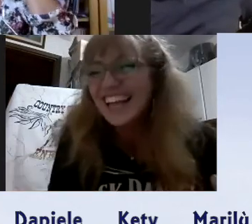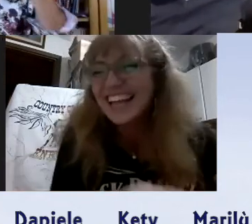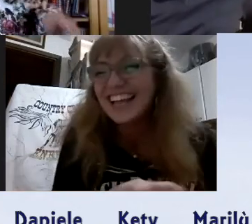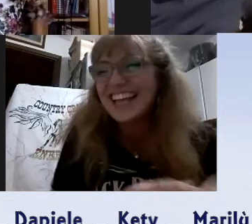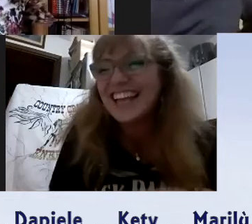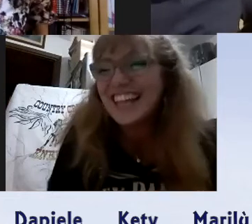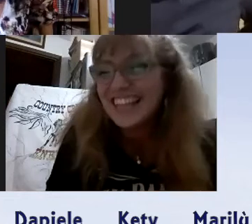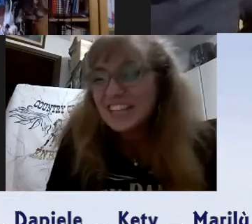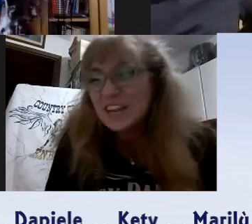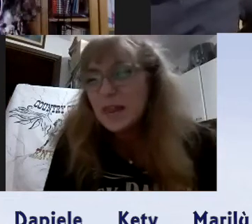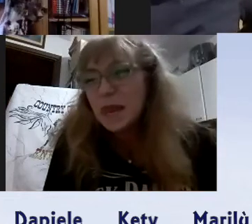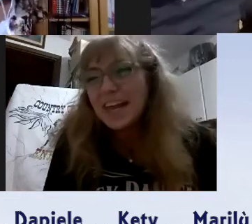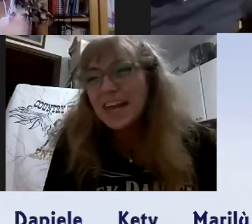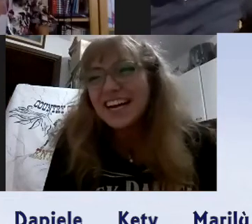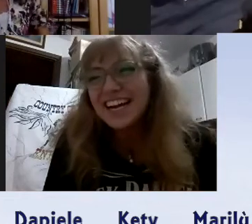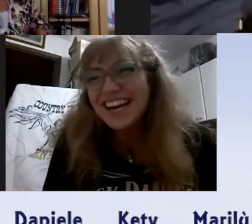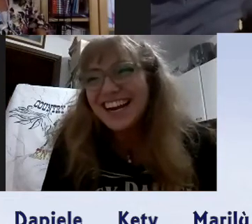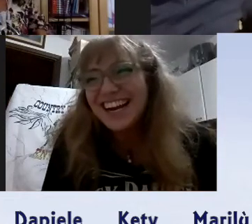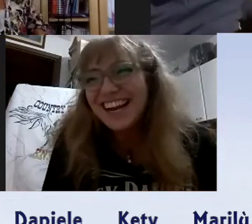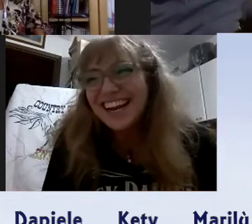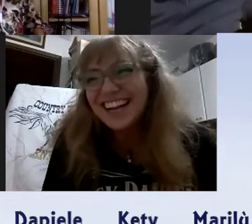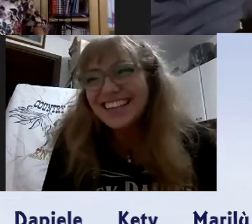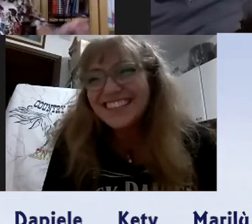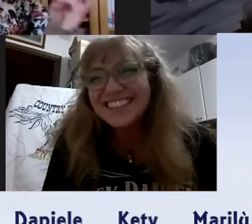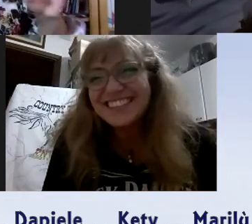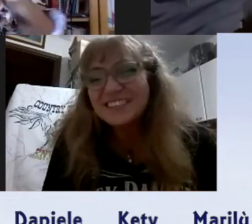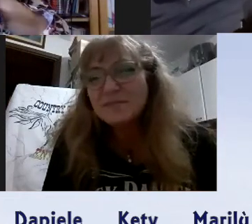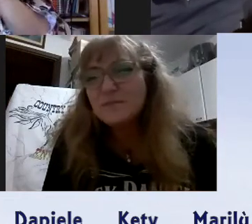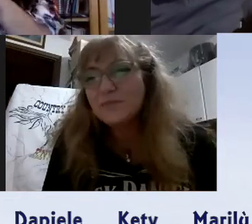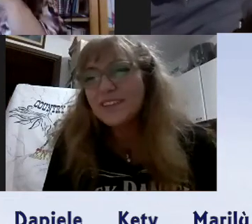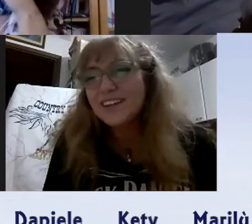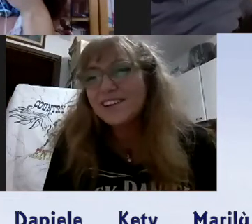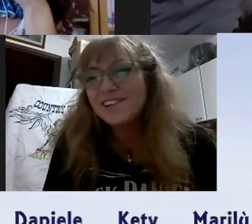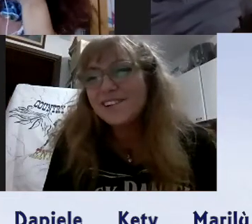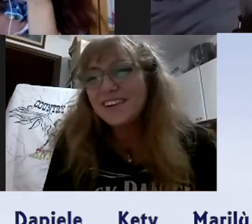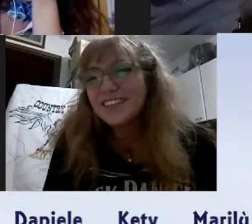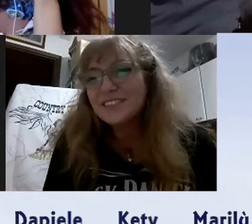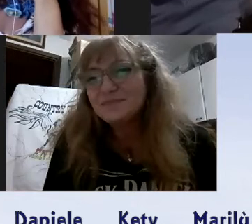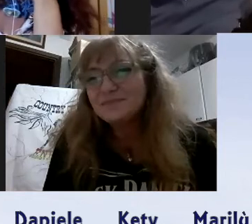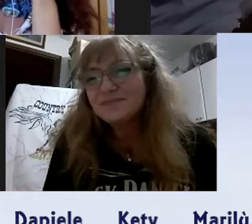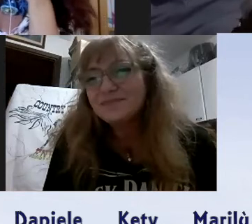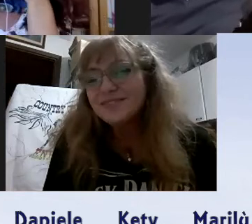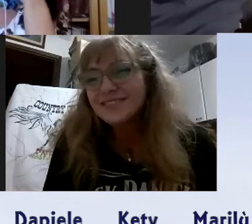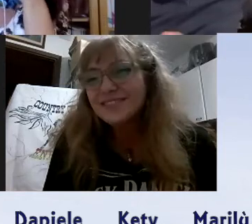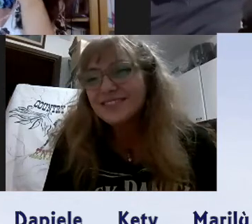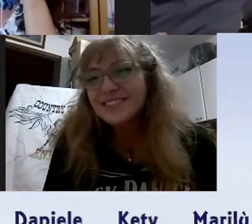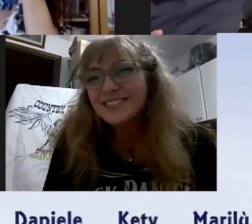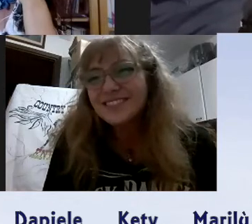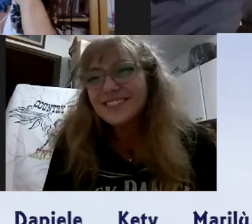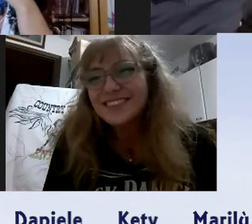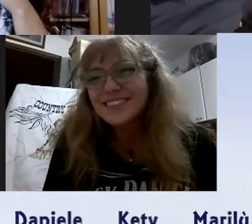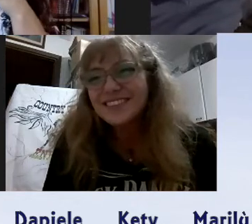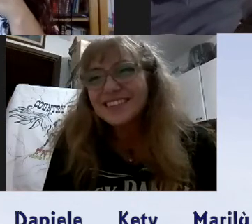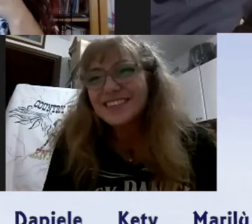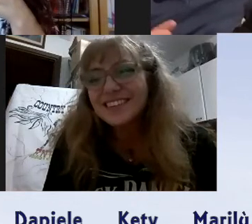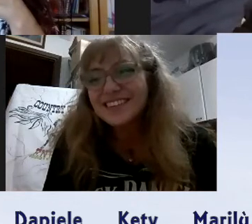Stai molto attento. Non ti toccano più neanche le stelline, Loris. Uno che perché così